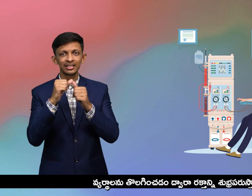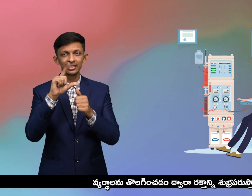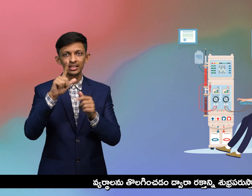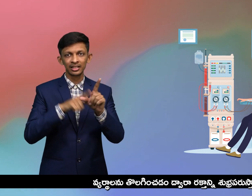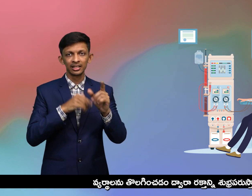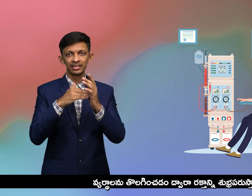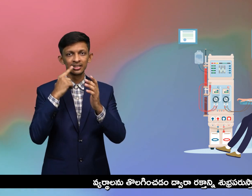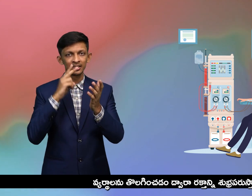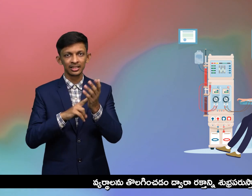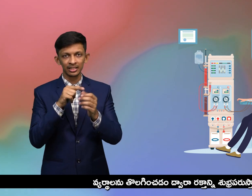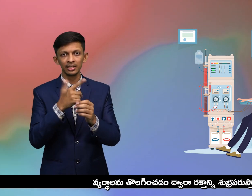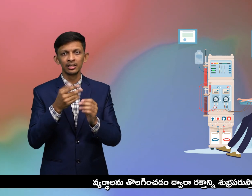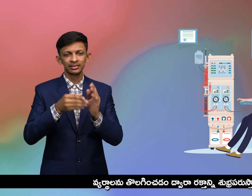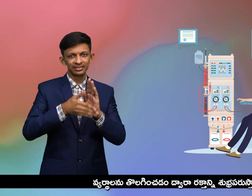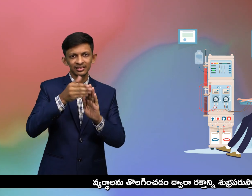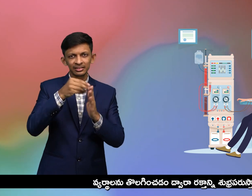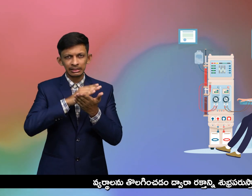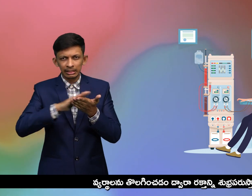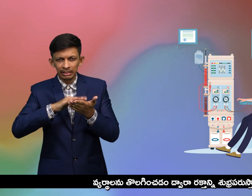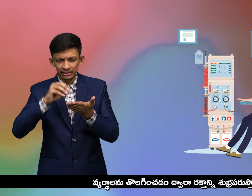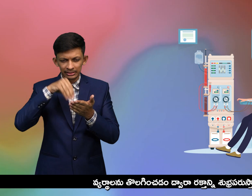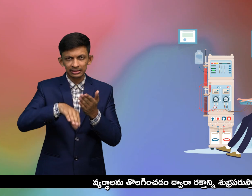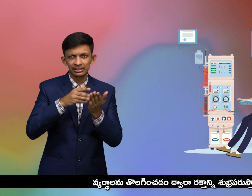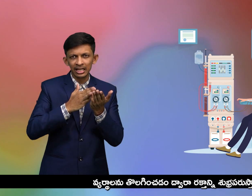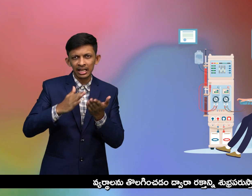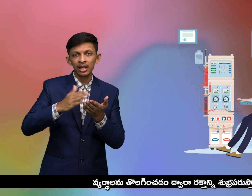ద్వారా రక్తాన్ని శుభ్రపరుస్తాయి.